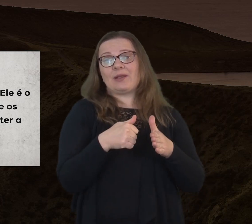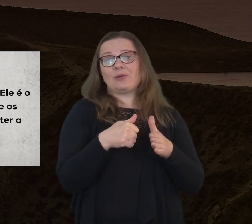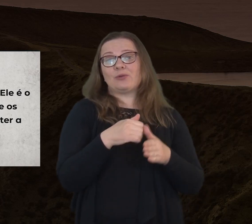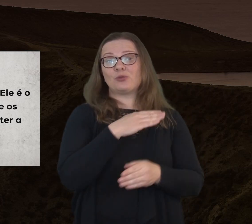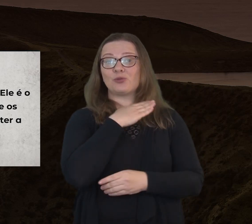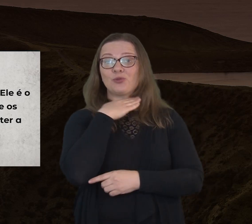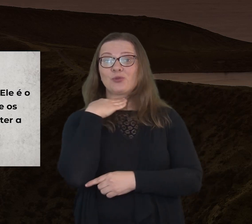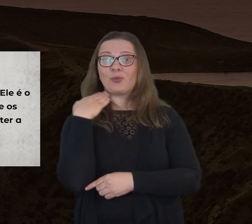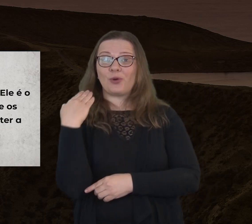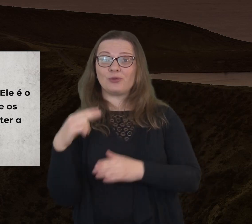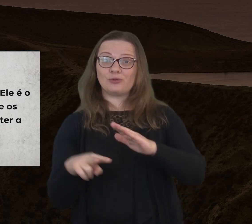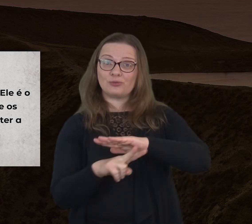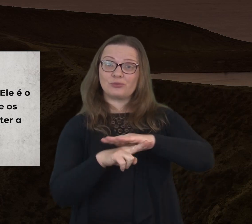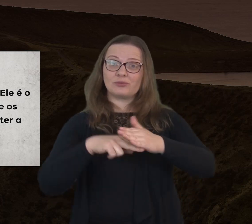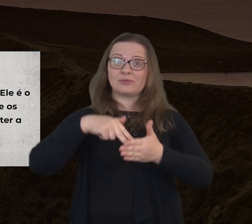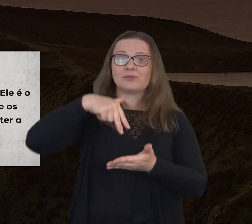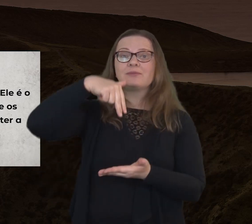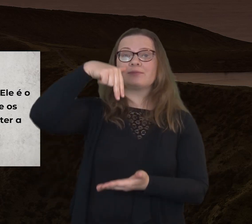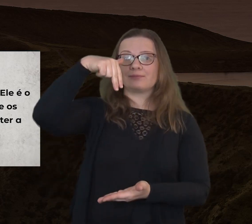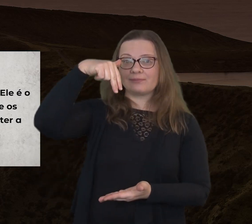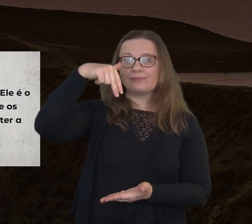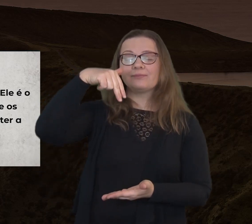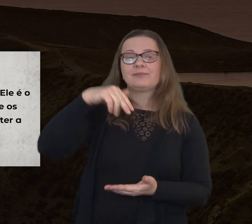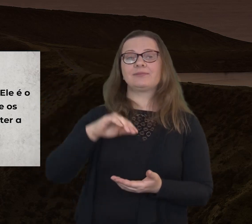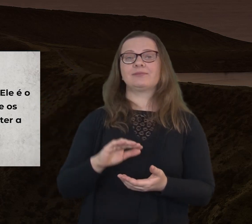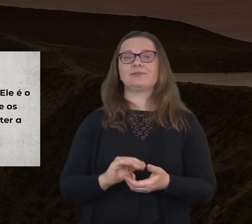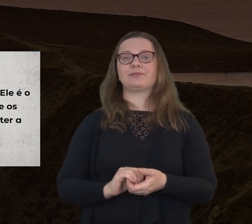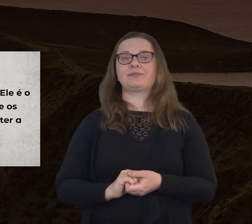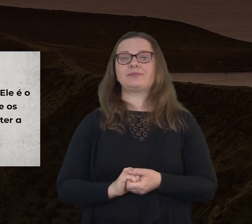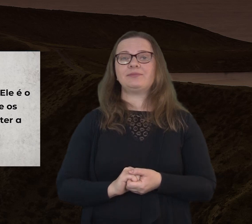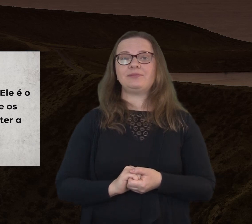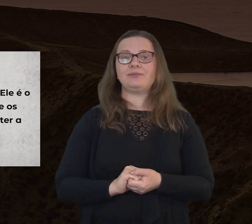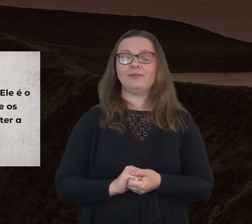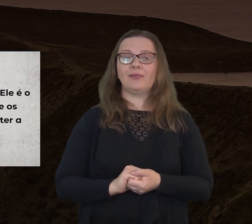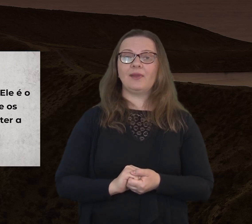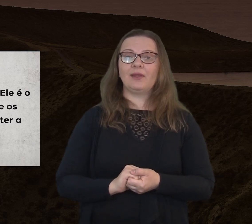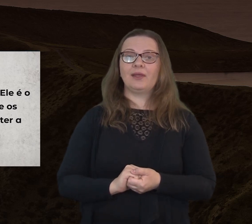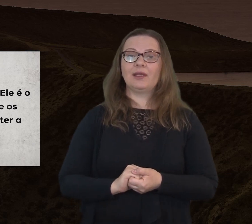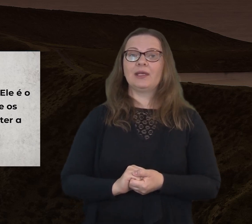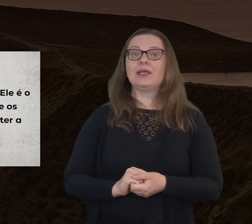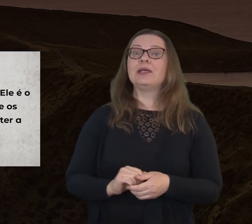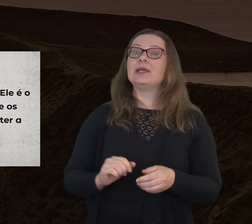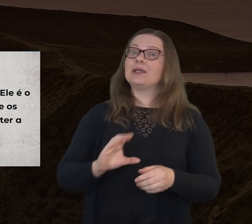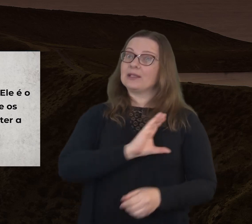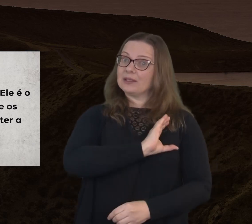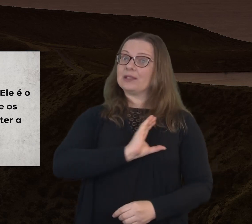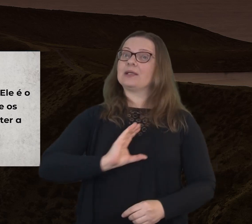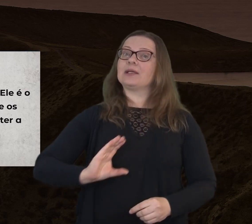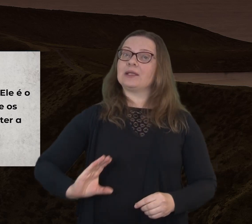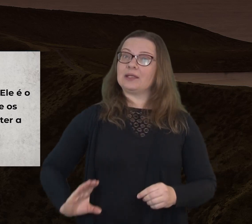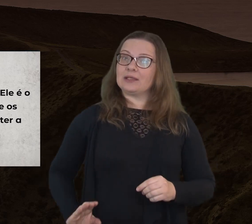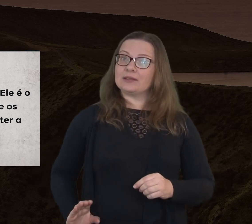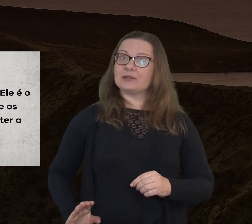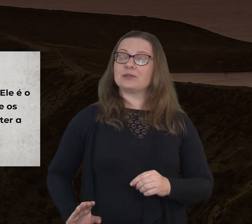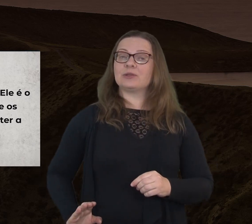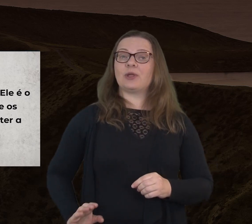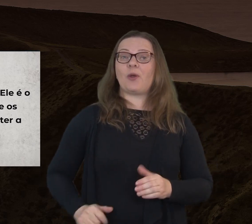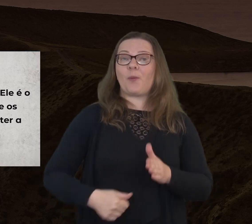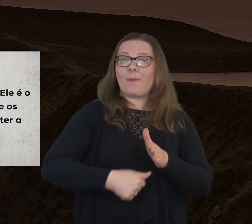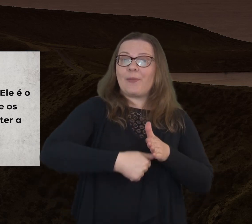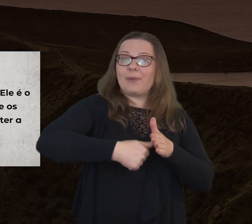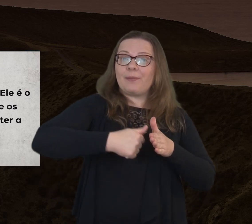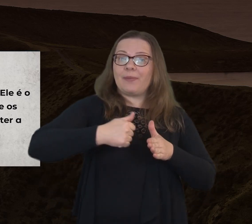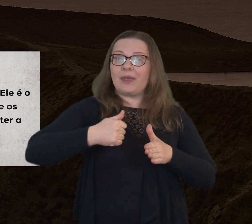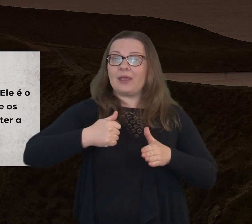velha criação, mas agora na nova criação, ele é o primogênito de entre os mortos, para quê? Para em todas as coisas ter